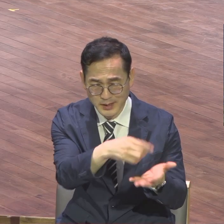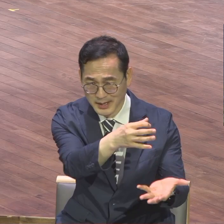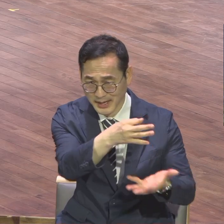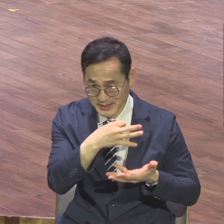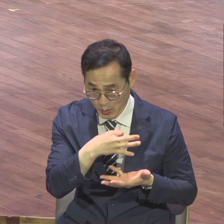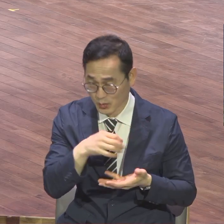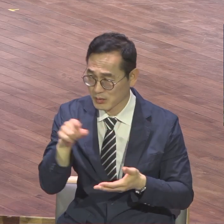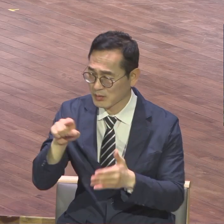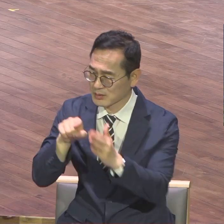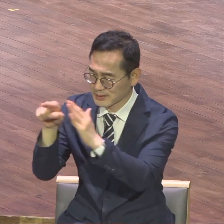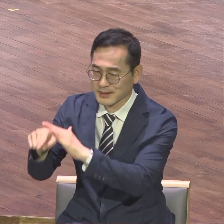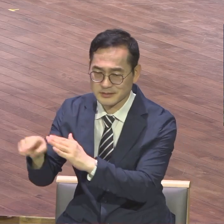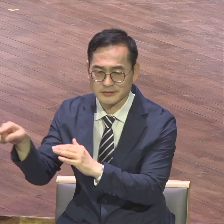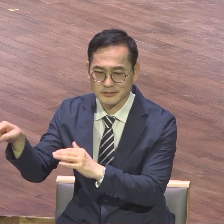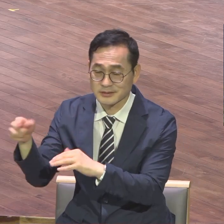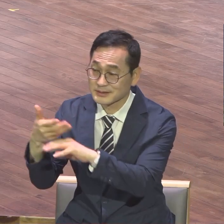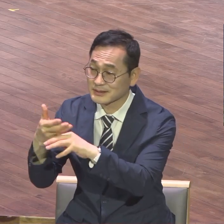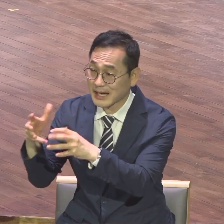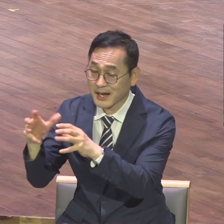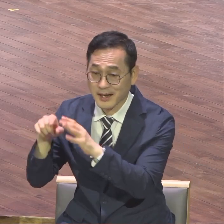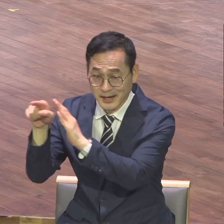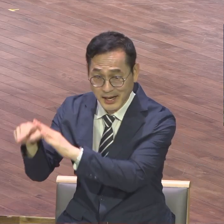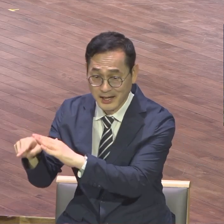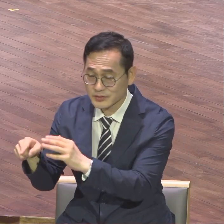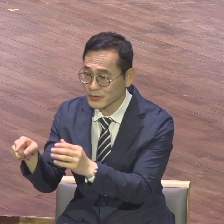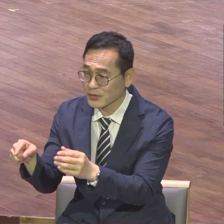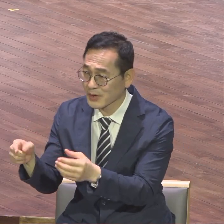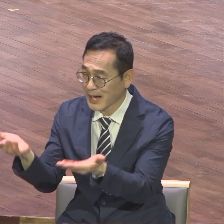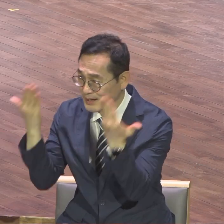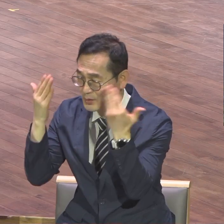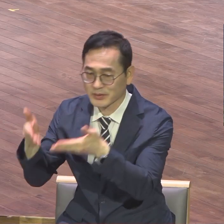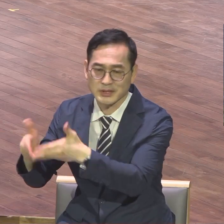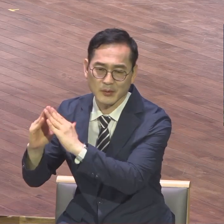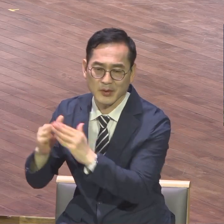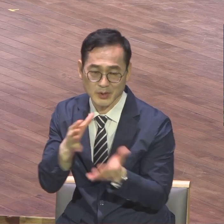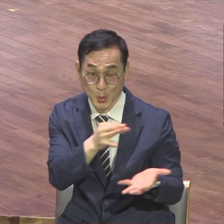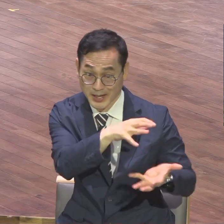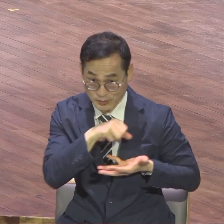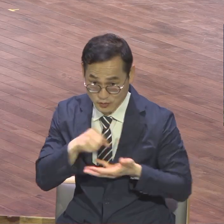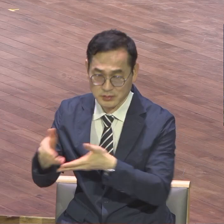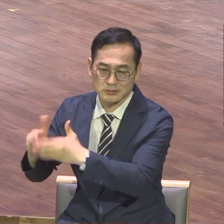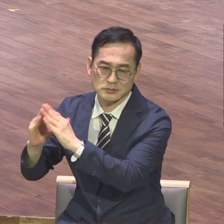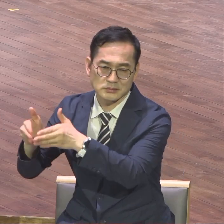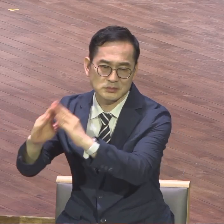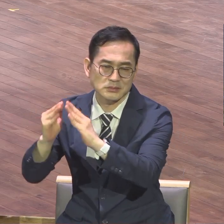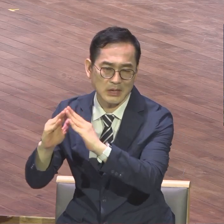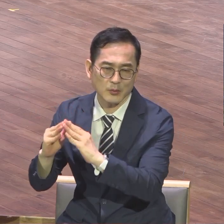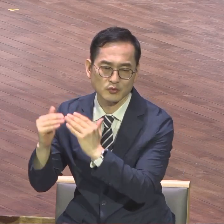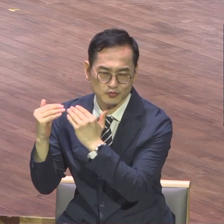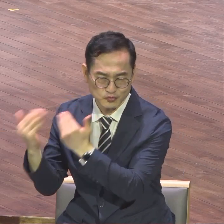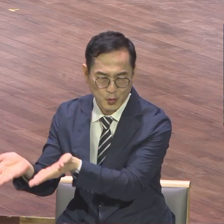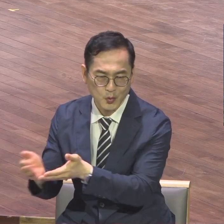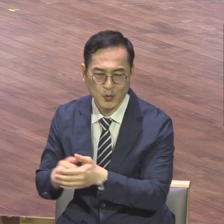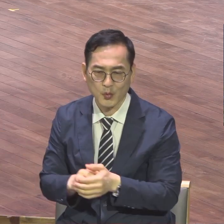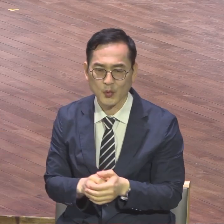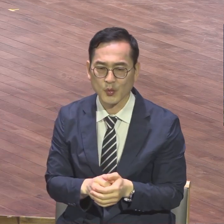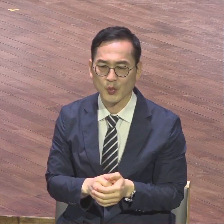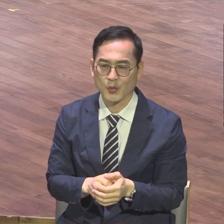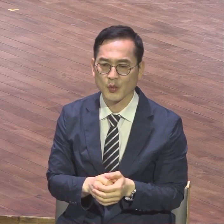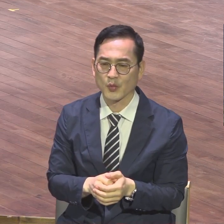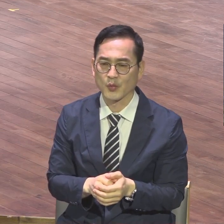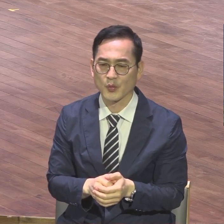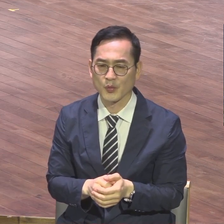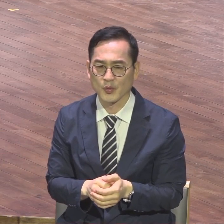그 이후로 중등 고등학교까지 다 초등 중등 고등 다 그렇게 세워주고 또